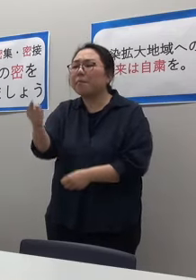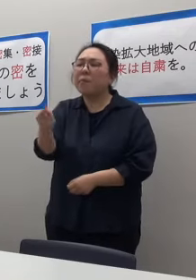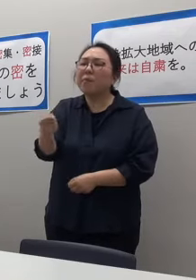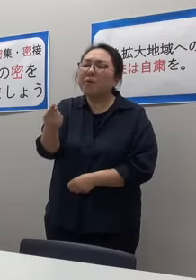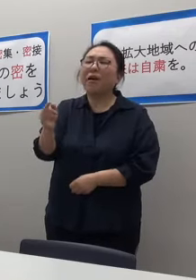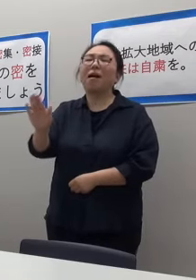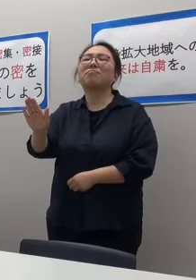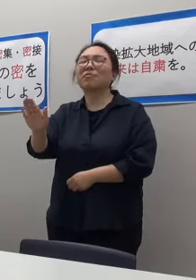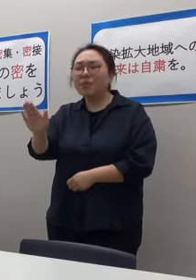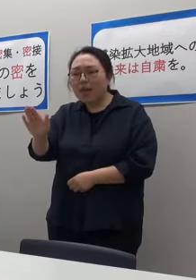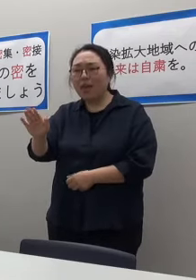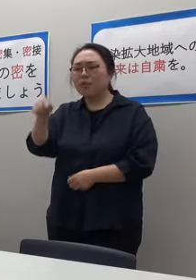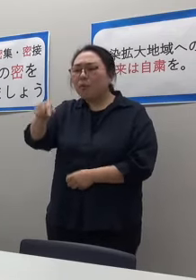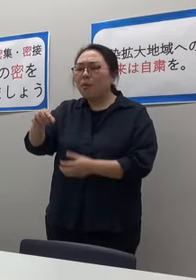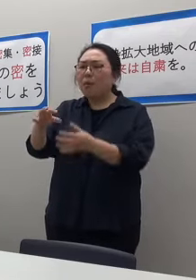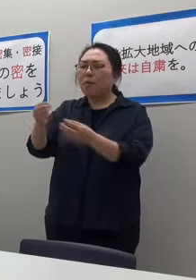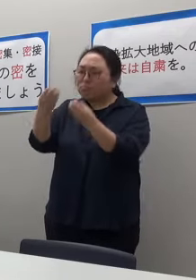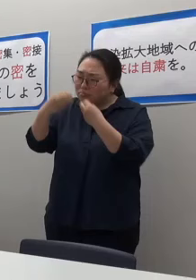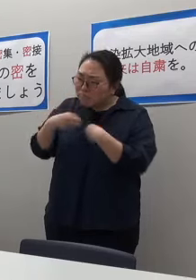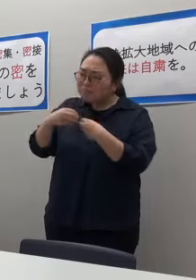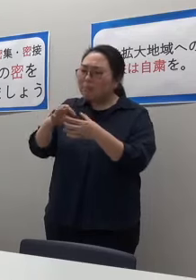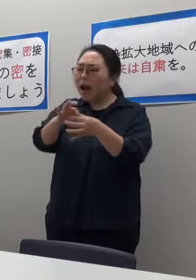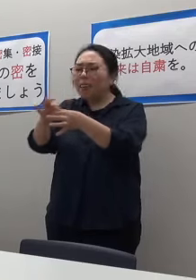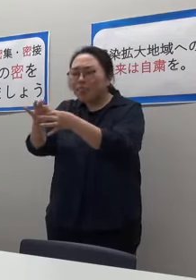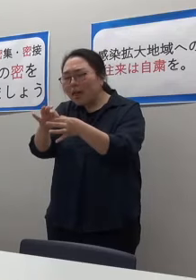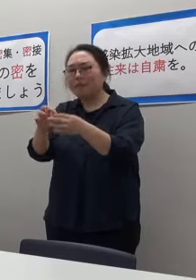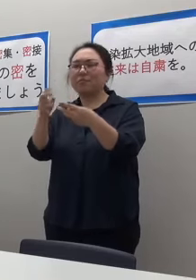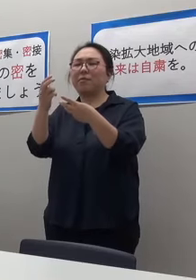性ですね、そこを今一生懸命調査しているところでございます。